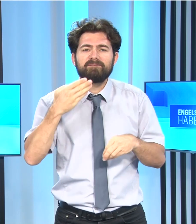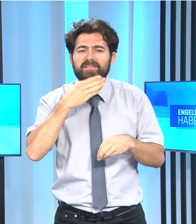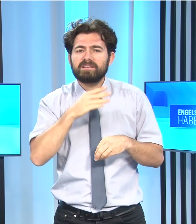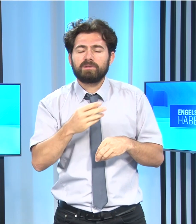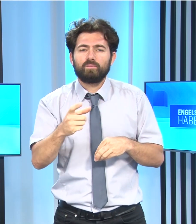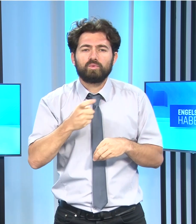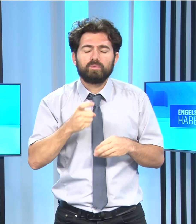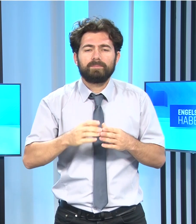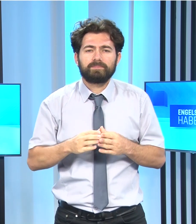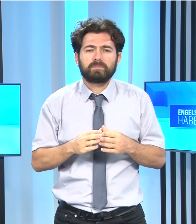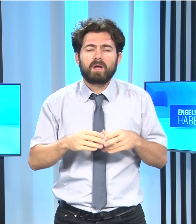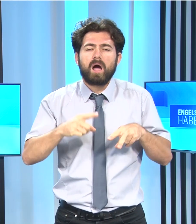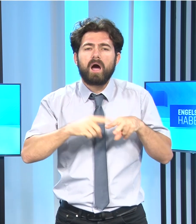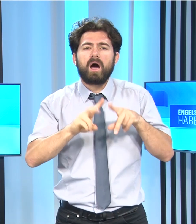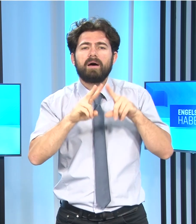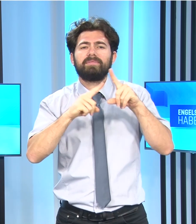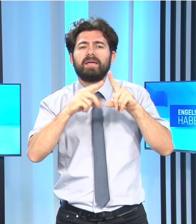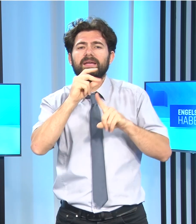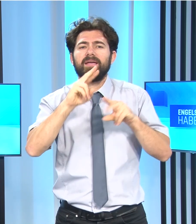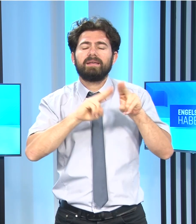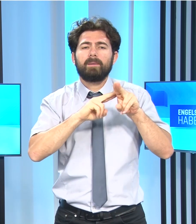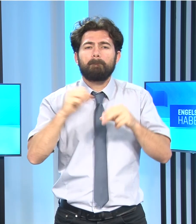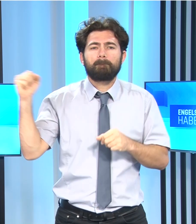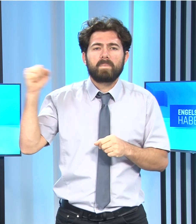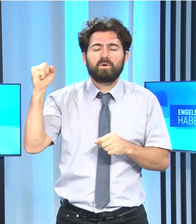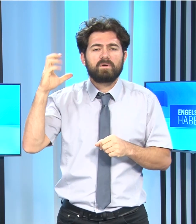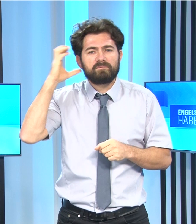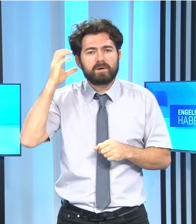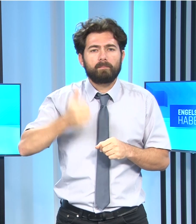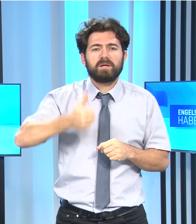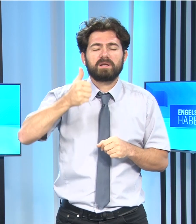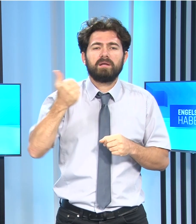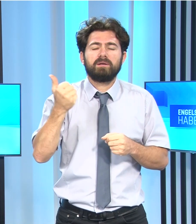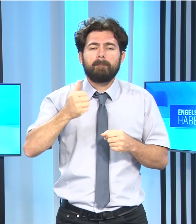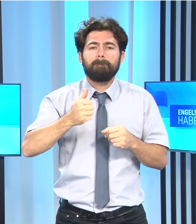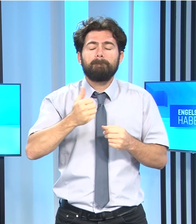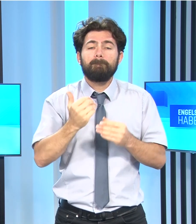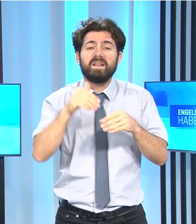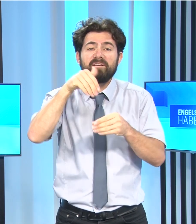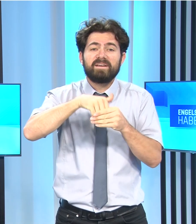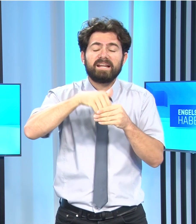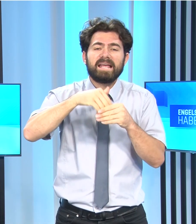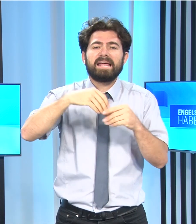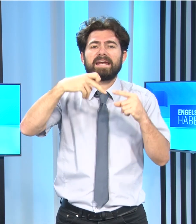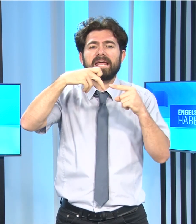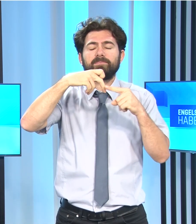Vakfı Başkanı, Ulusal Birlik Partisi Gazi Mausa Milletvekili Resmiye Eroğlu Can Altay da,